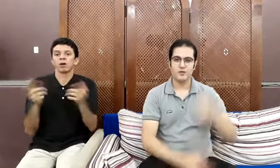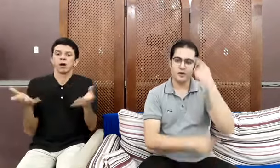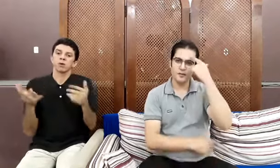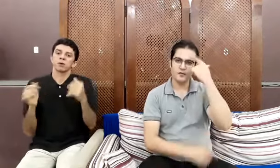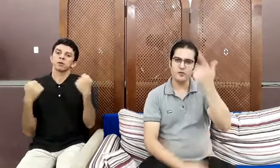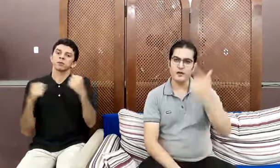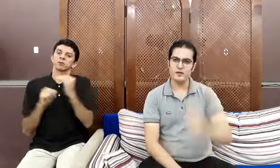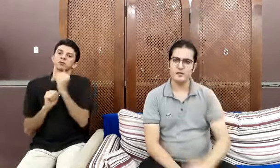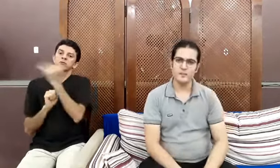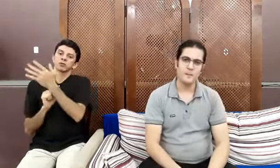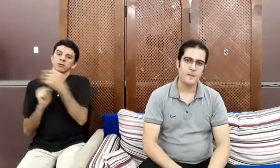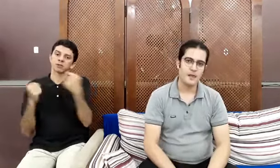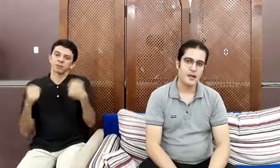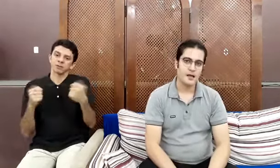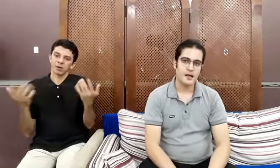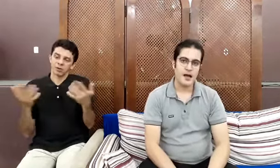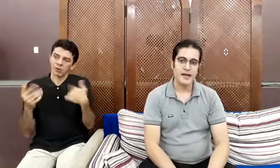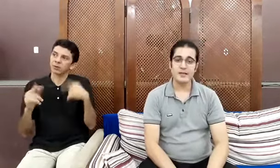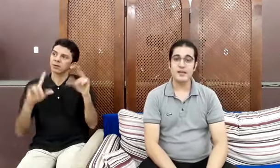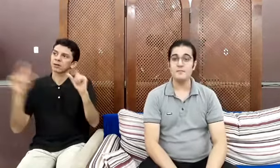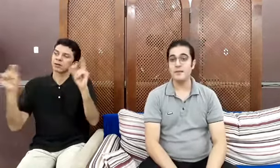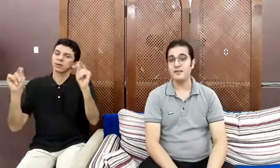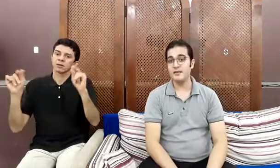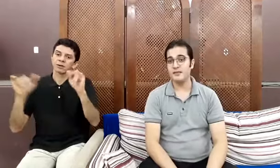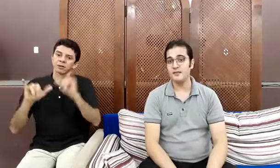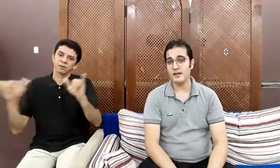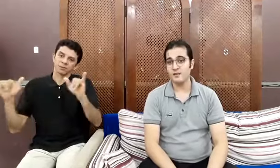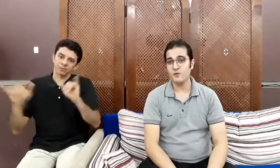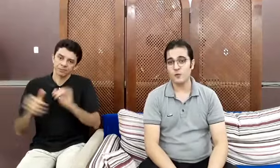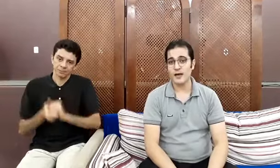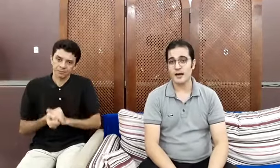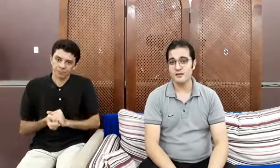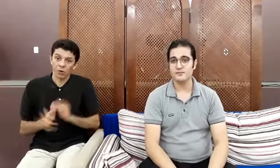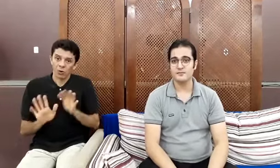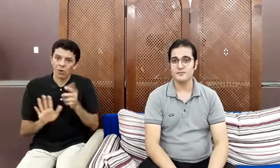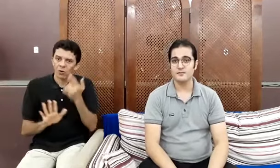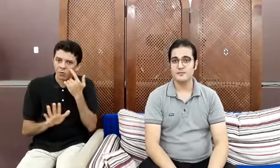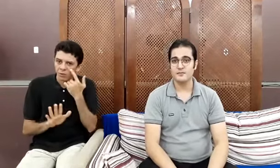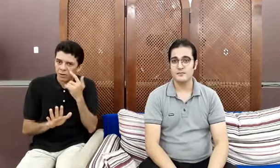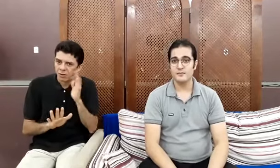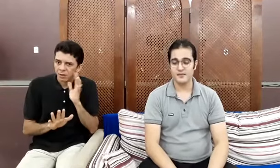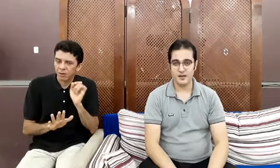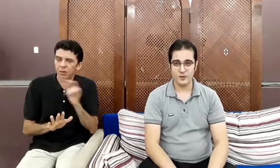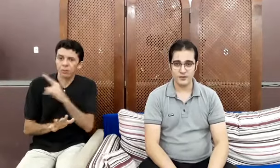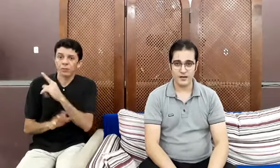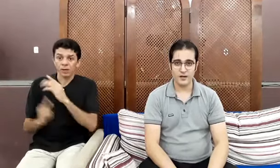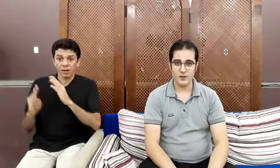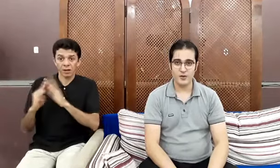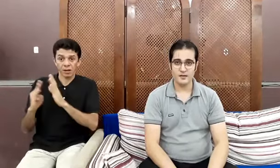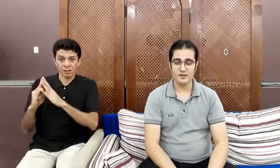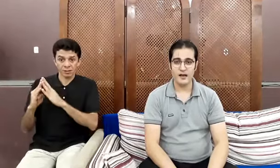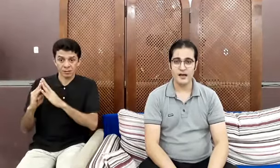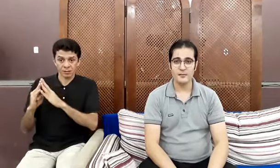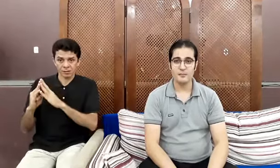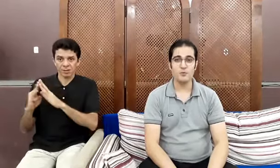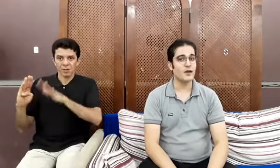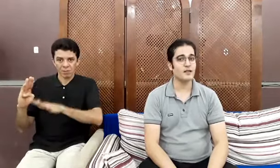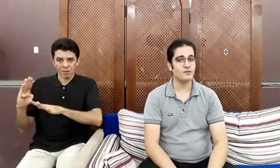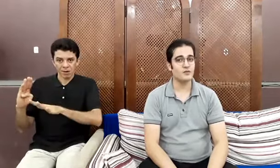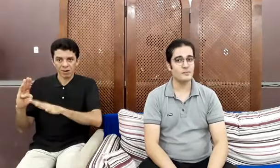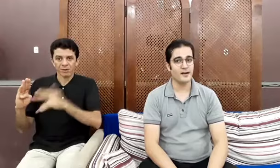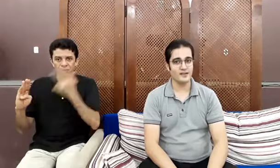Olha só que impressionante. A igreja é impedida de sair de sua casa, mas ela consegue agora alcançar